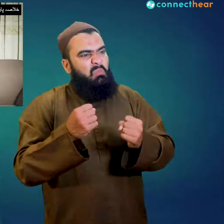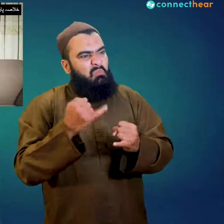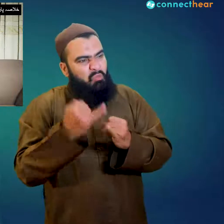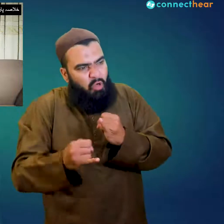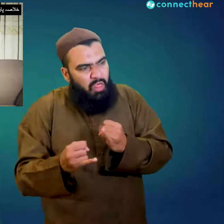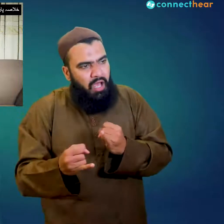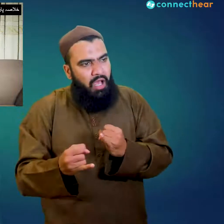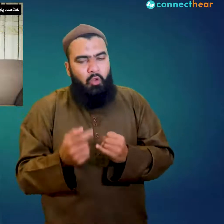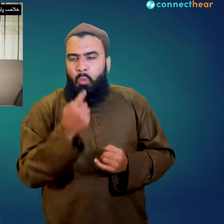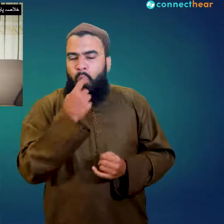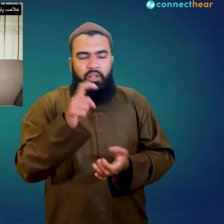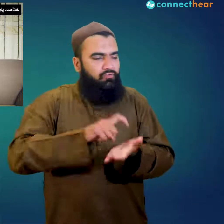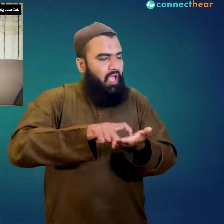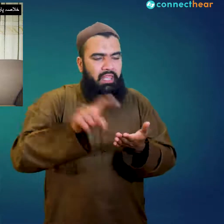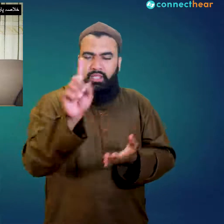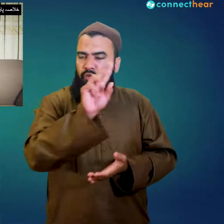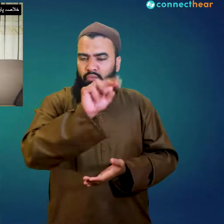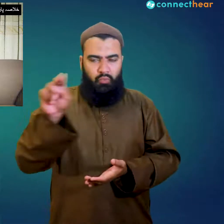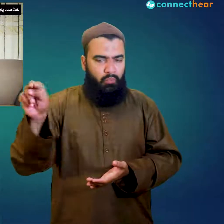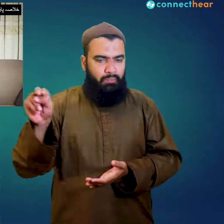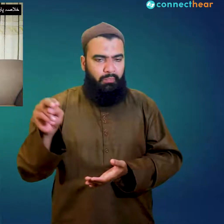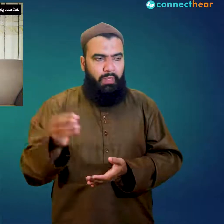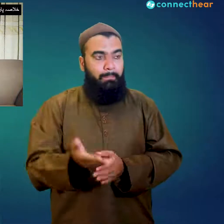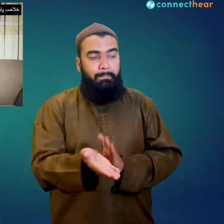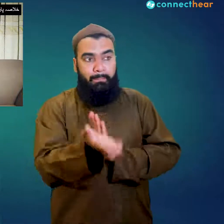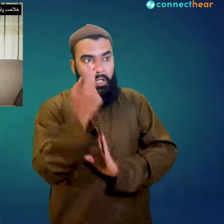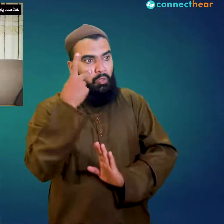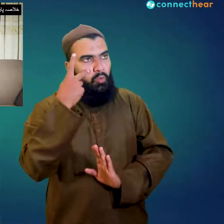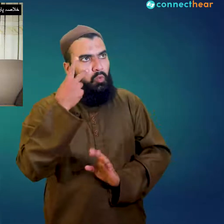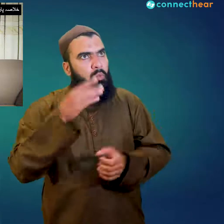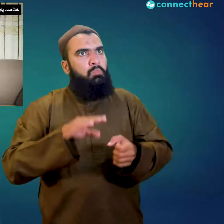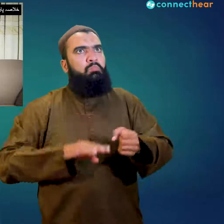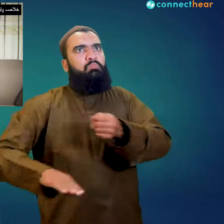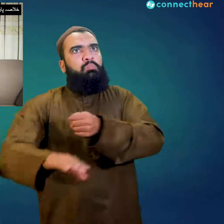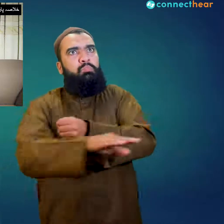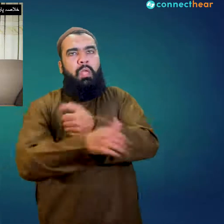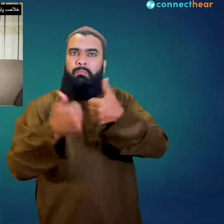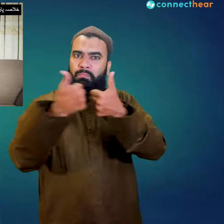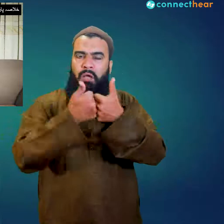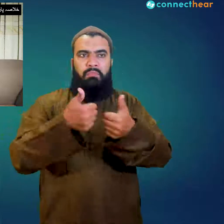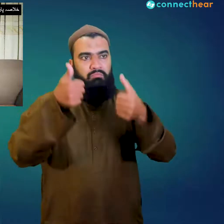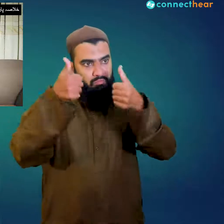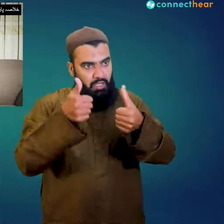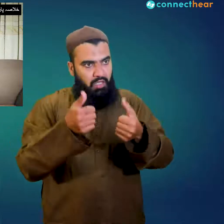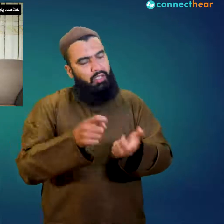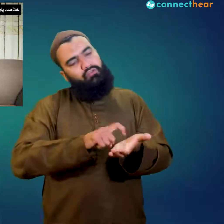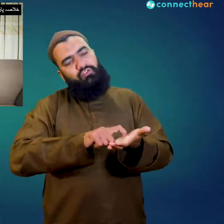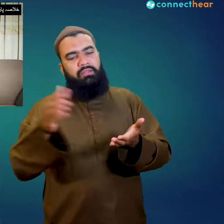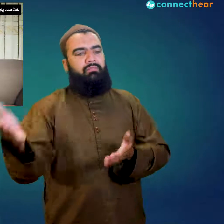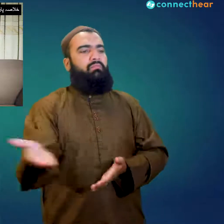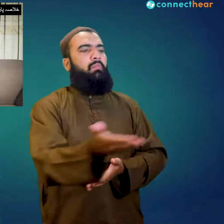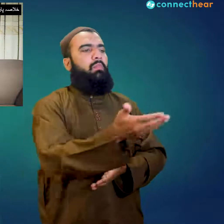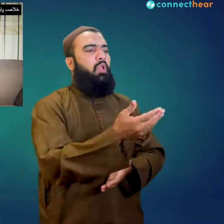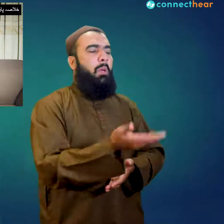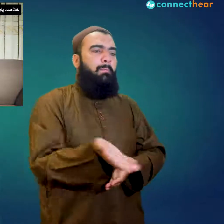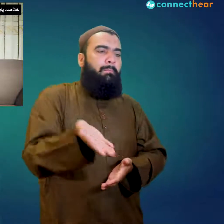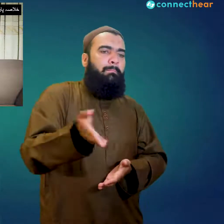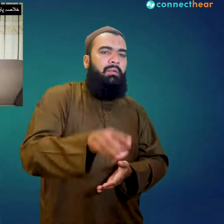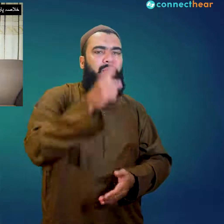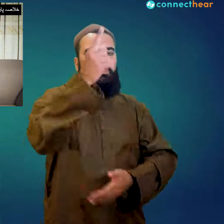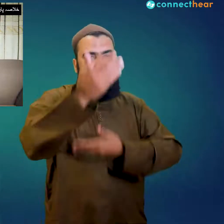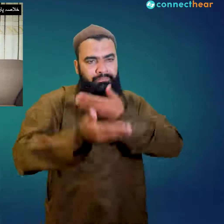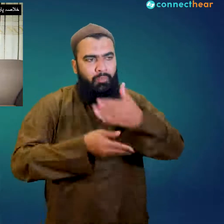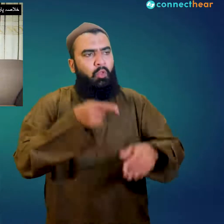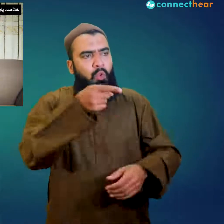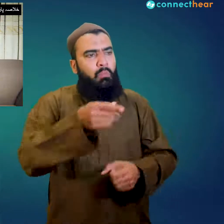ہیں تمہارے لیے، ان سے تم نکاح کر سکتے ہو۔ اور اس میں بھی فرمایا گیا کہ اگر زیادہ بیویوں میں عدل اور